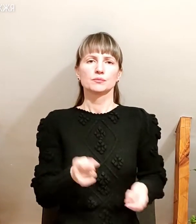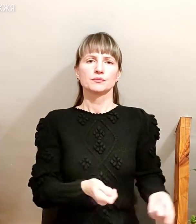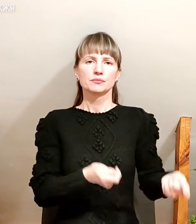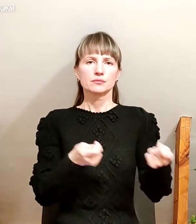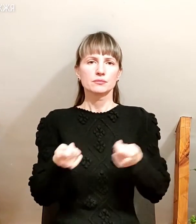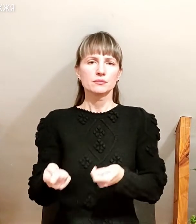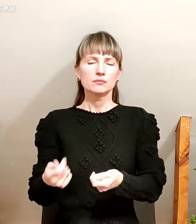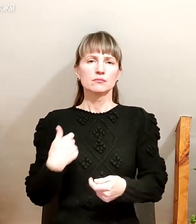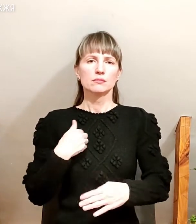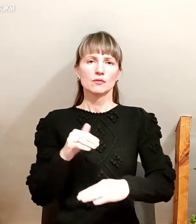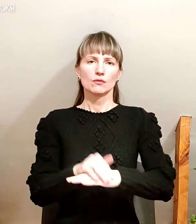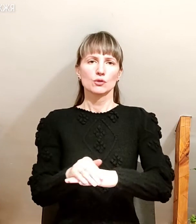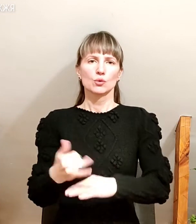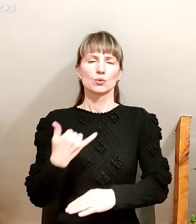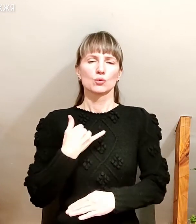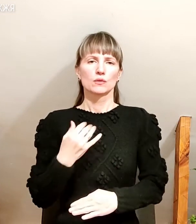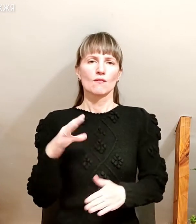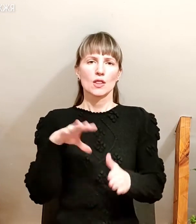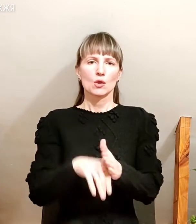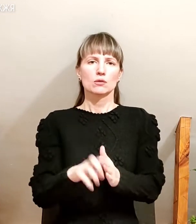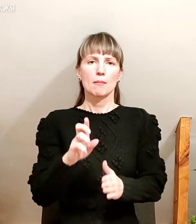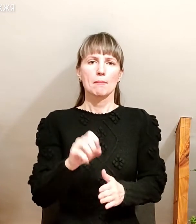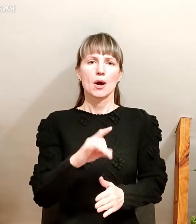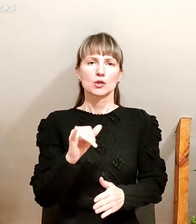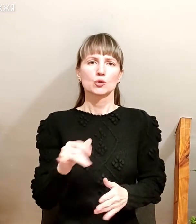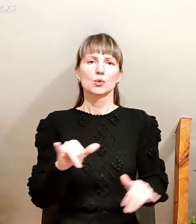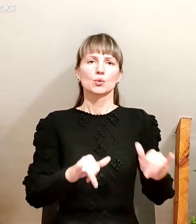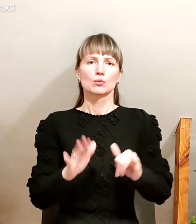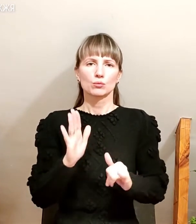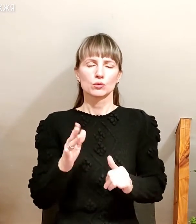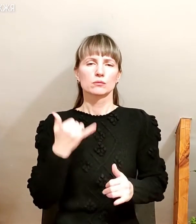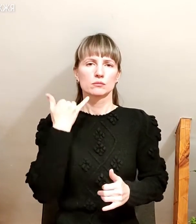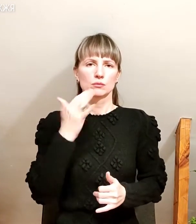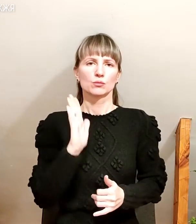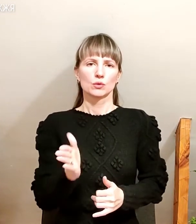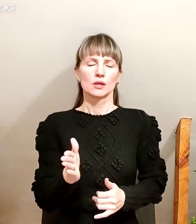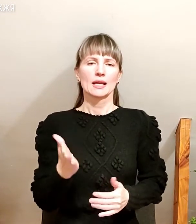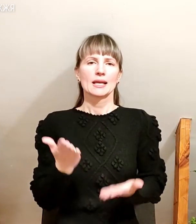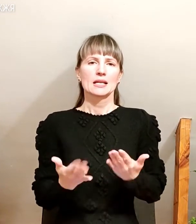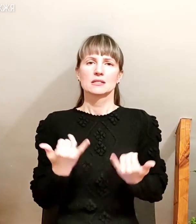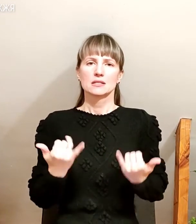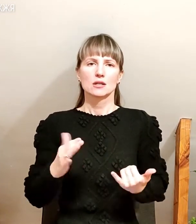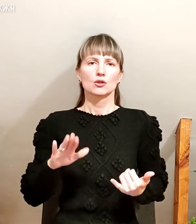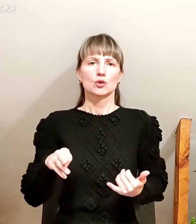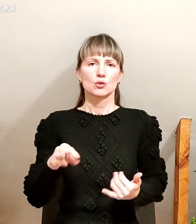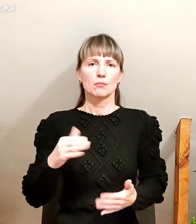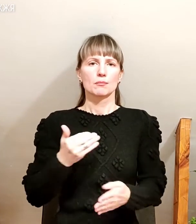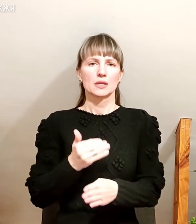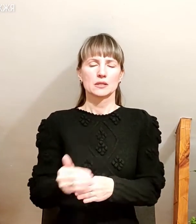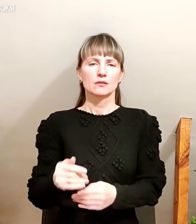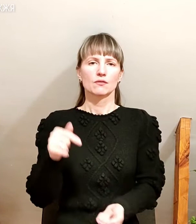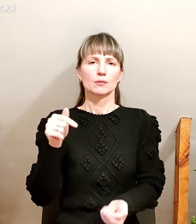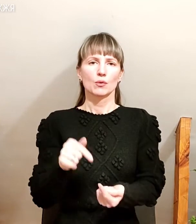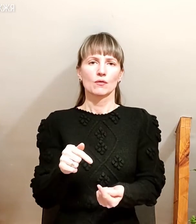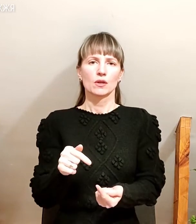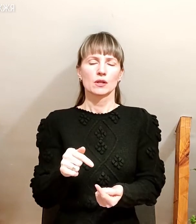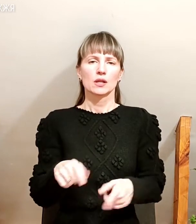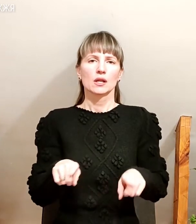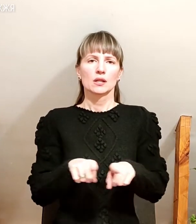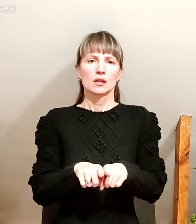ми фіксуємо, вносимо базу, очевидно, буде треба буде. Якщо не зараз, то пізніше. Відповідно, ну, також величезна кількість